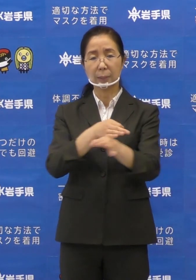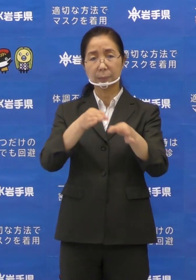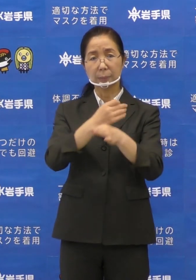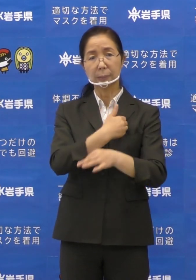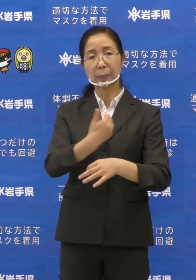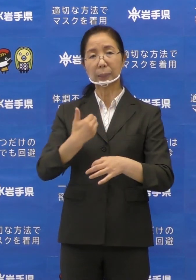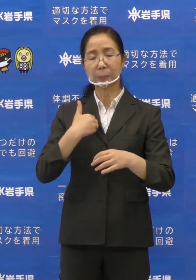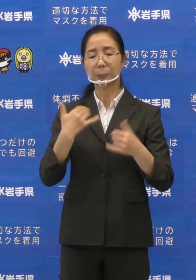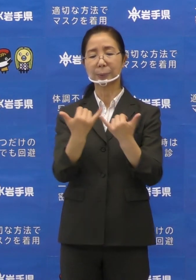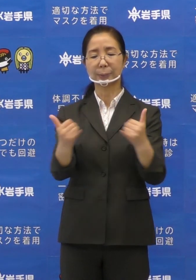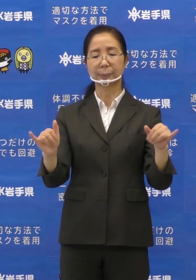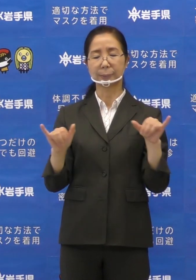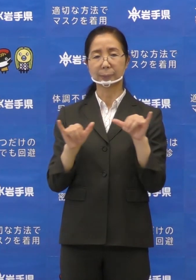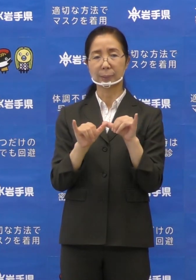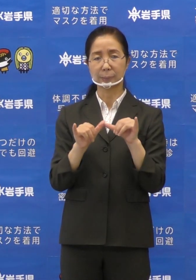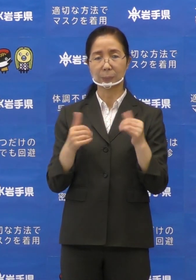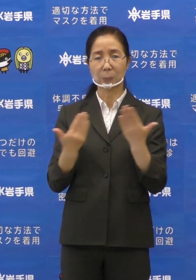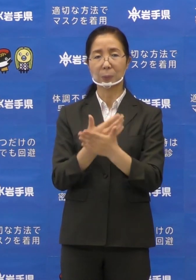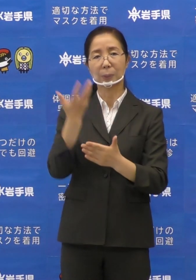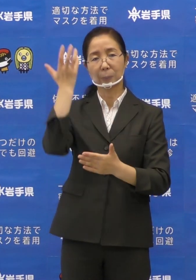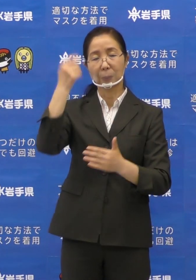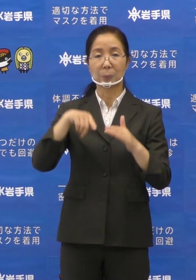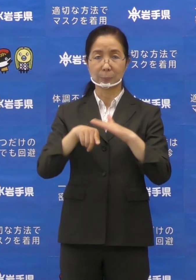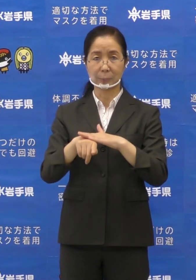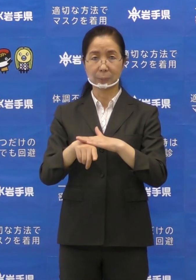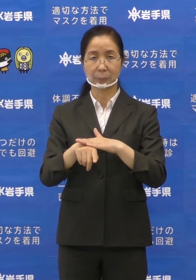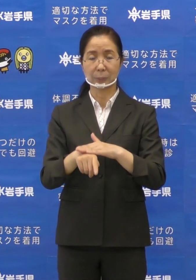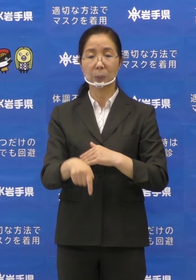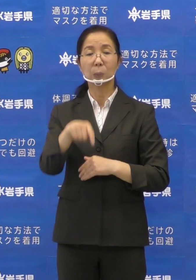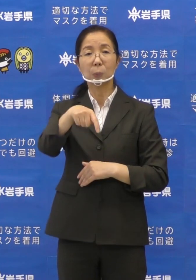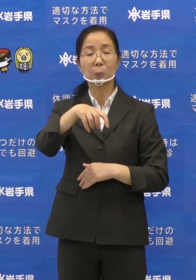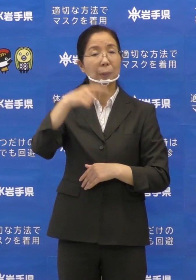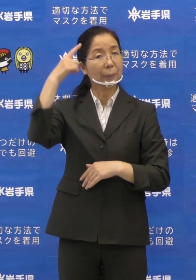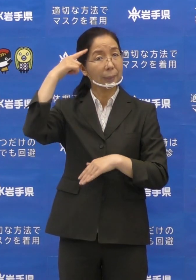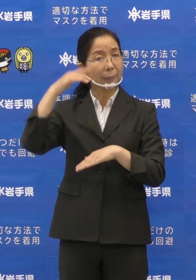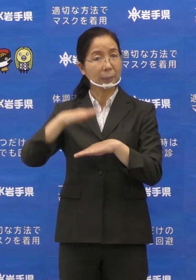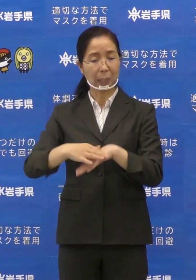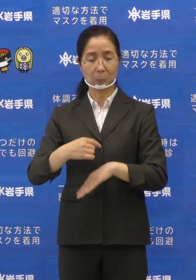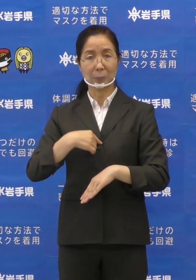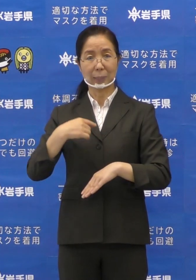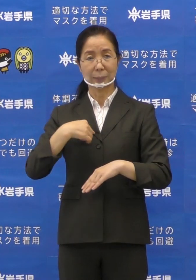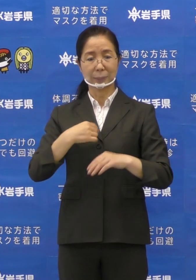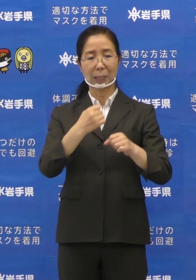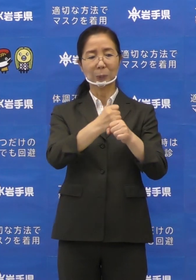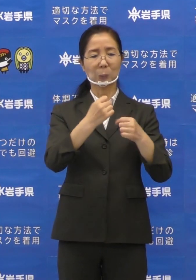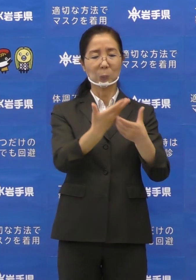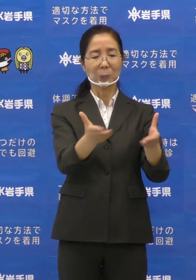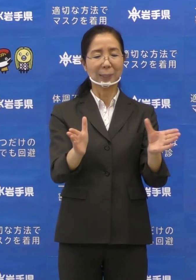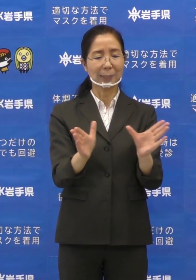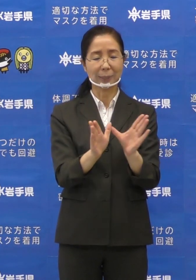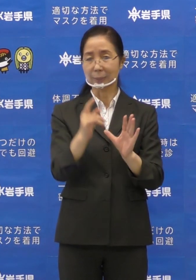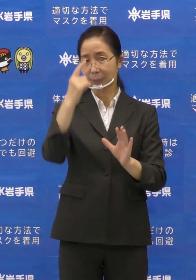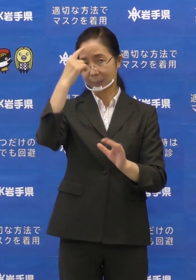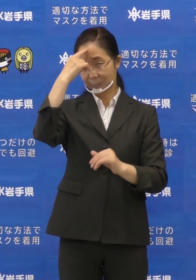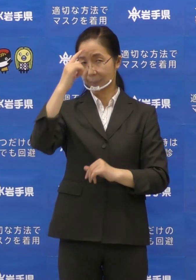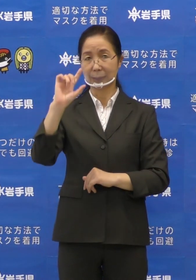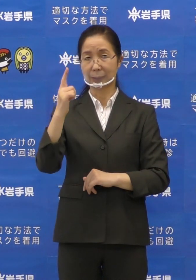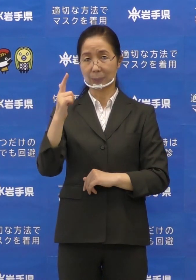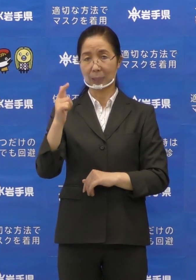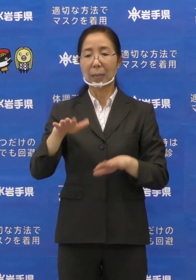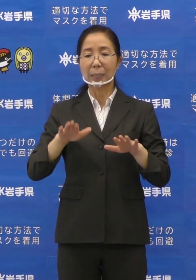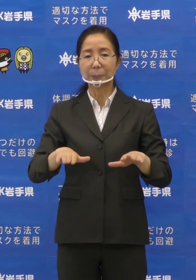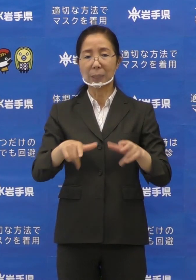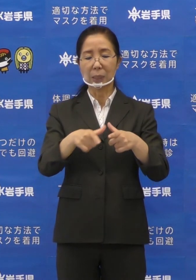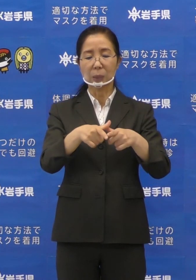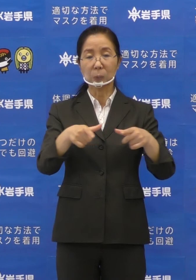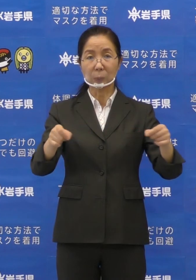なあの世の中になるということです。ただそこはもう私が作っていく世界っていうよりは、今国